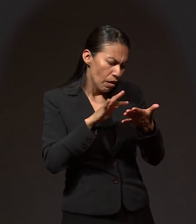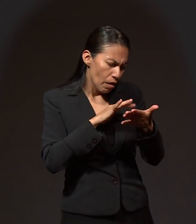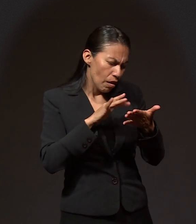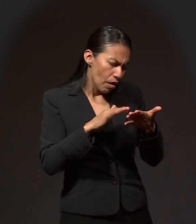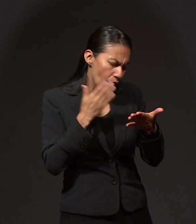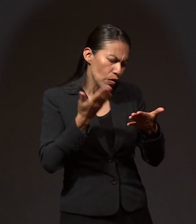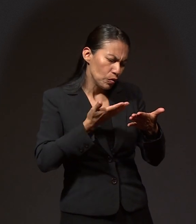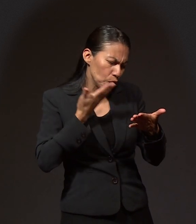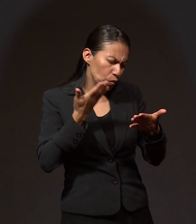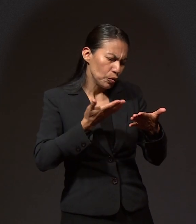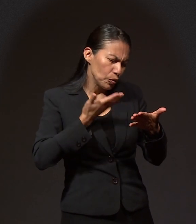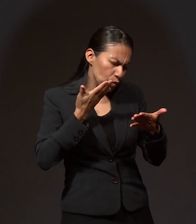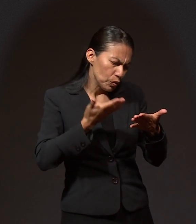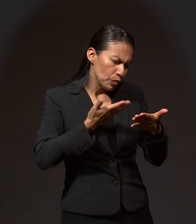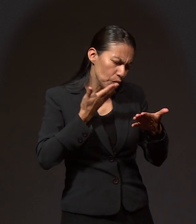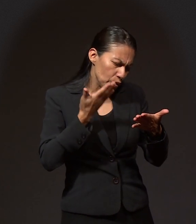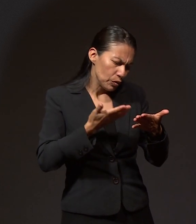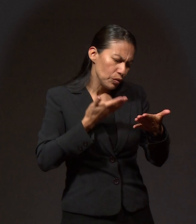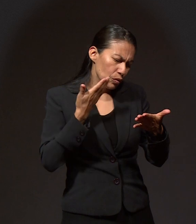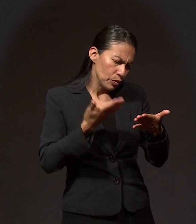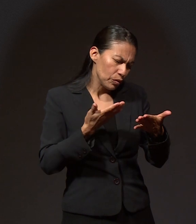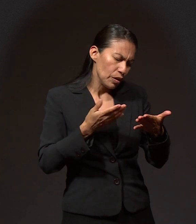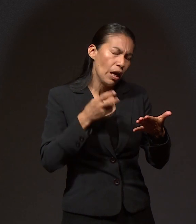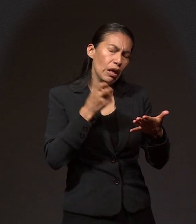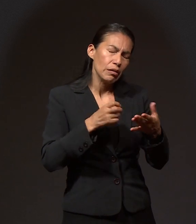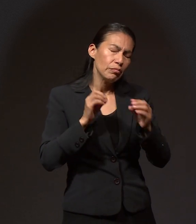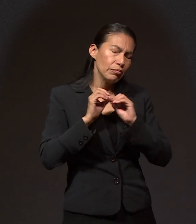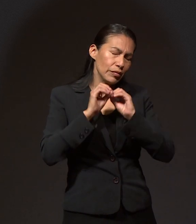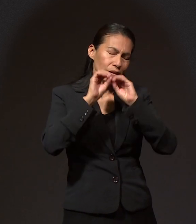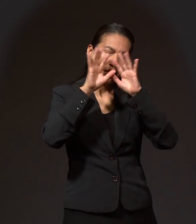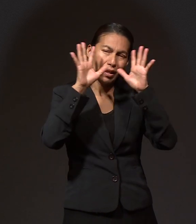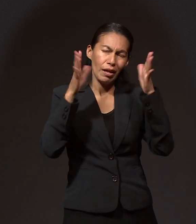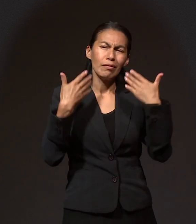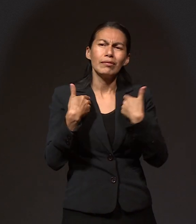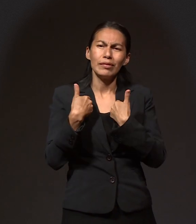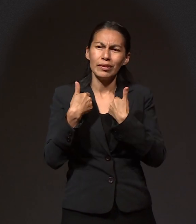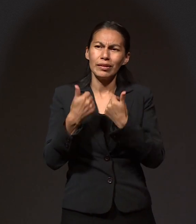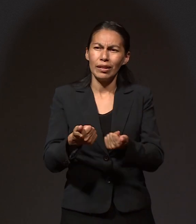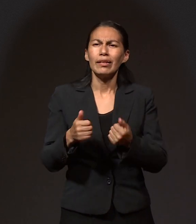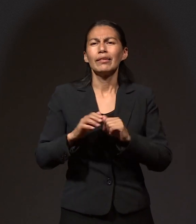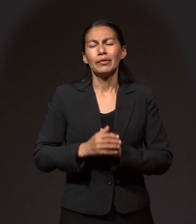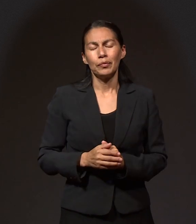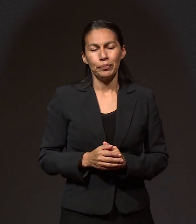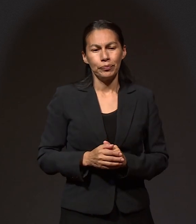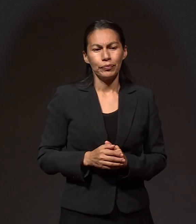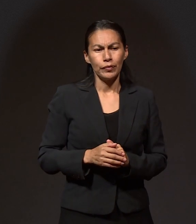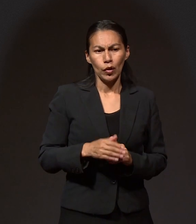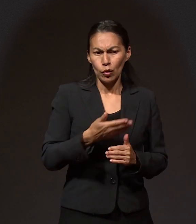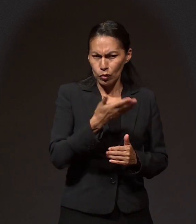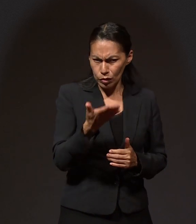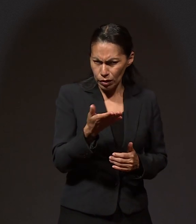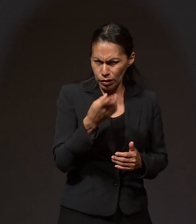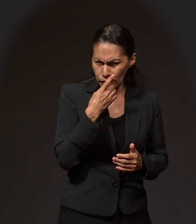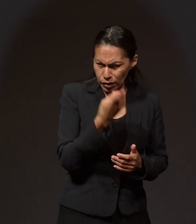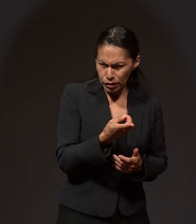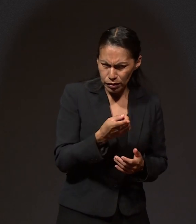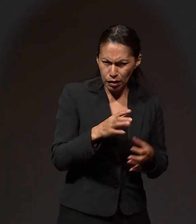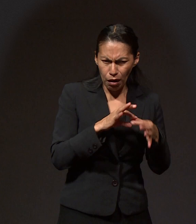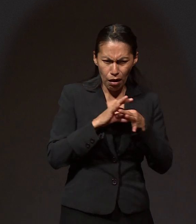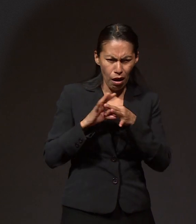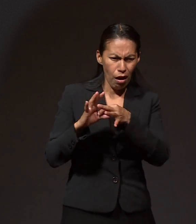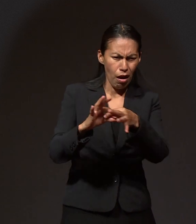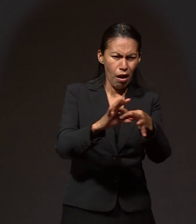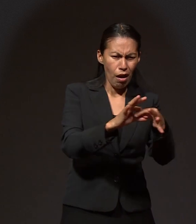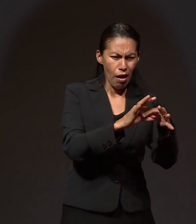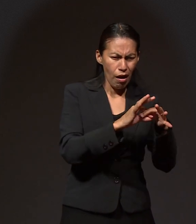vienen claros, claras convicciones de la voluntad de Dios y hace, como usted